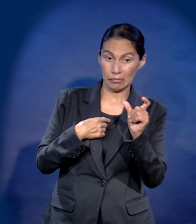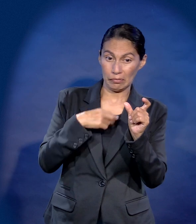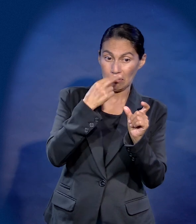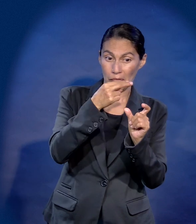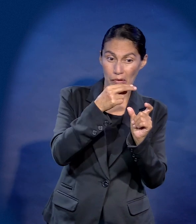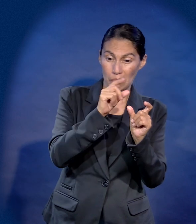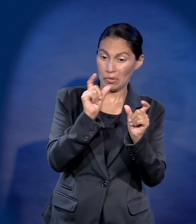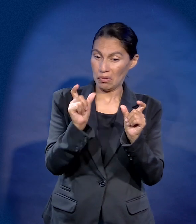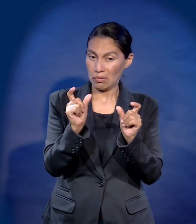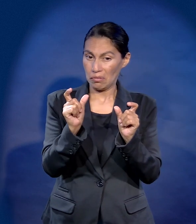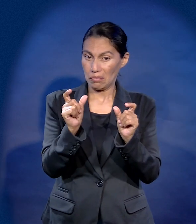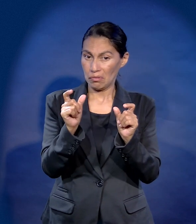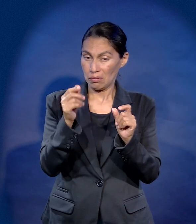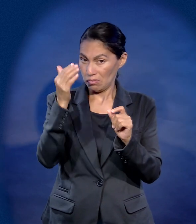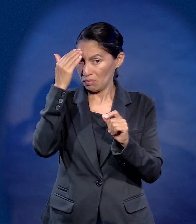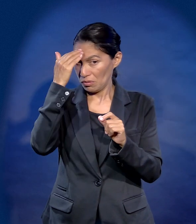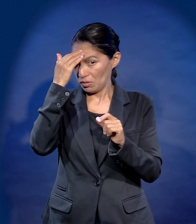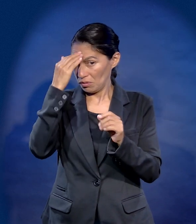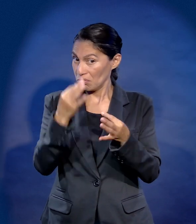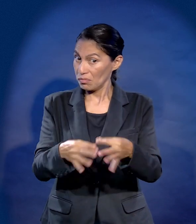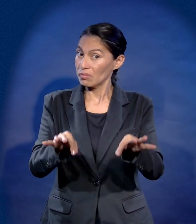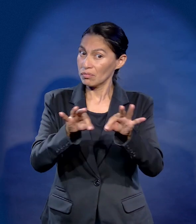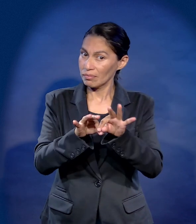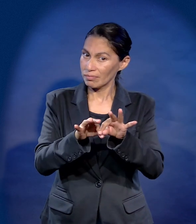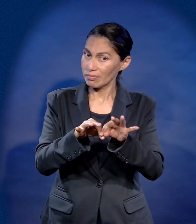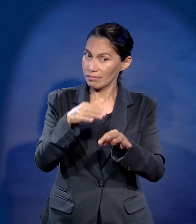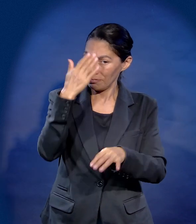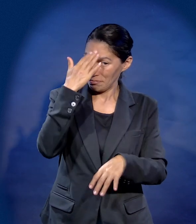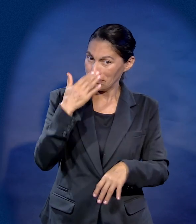Yo no tengo un apellido conocido.